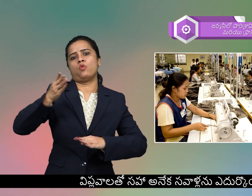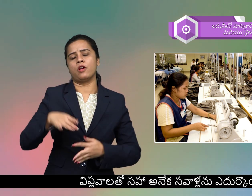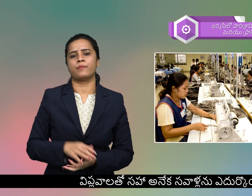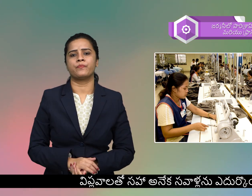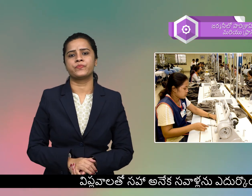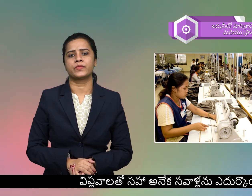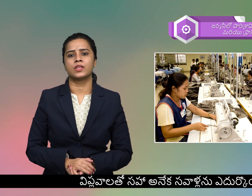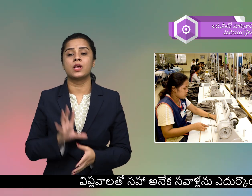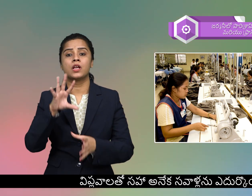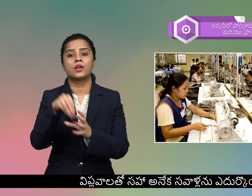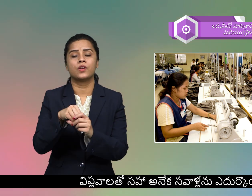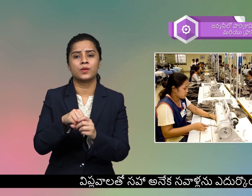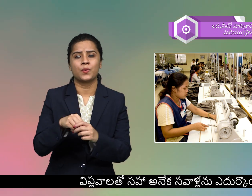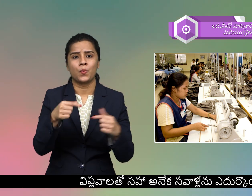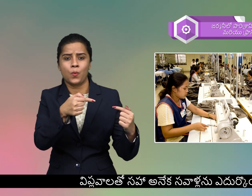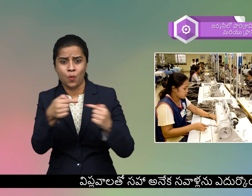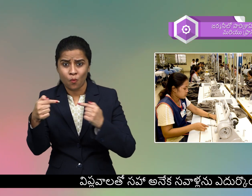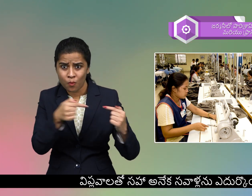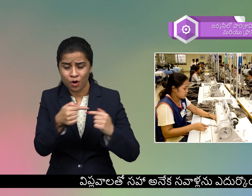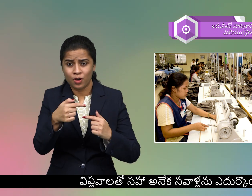విప్లవాలతో సహా అనేక సవాళ్లను ఎదుర్కొంది.